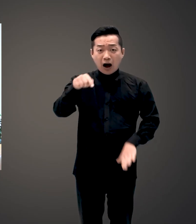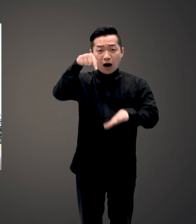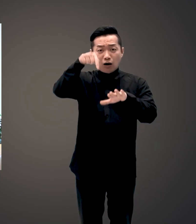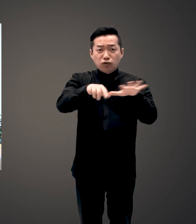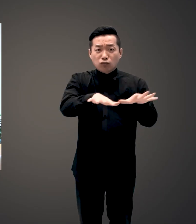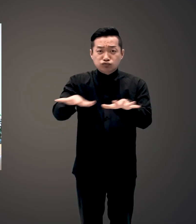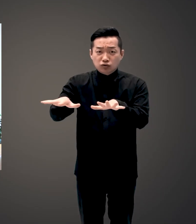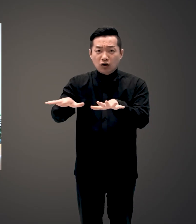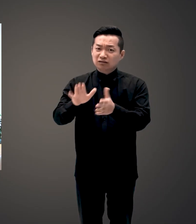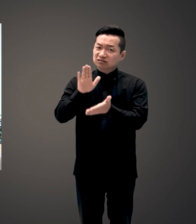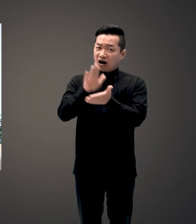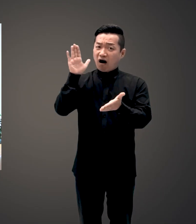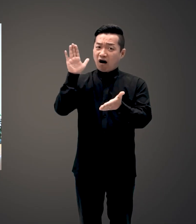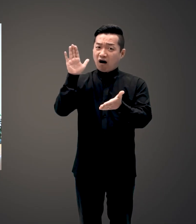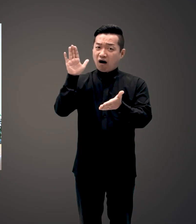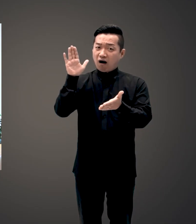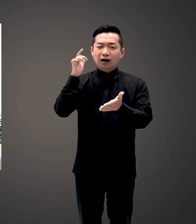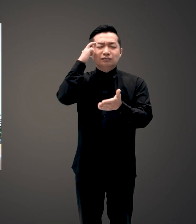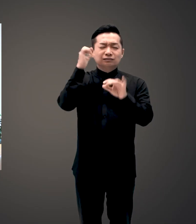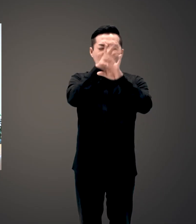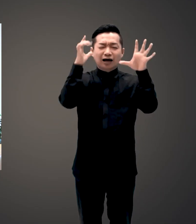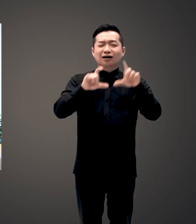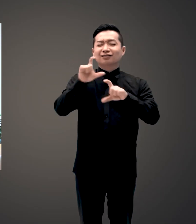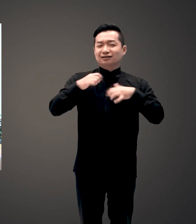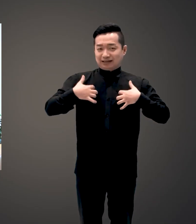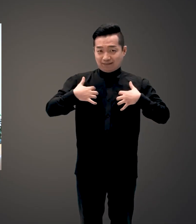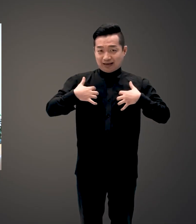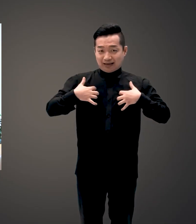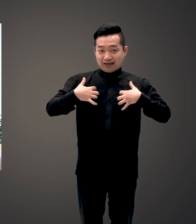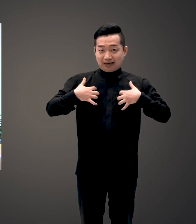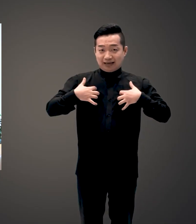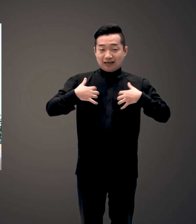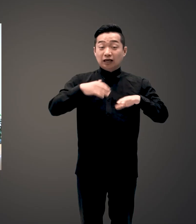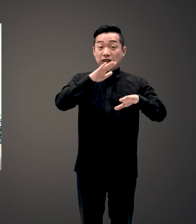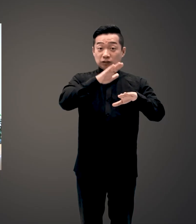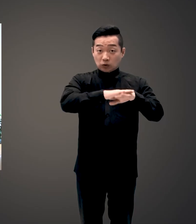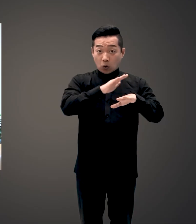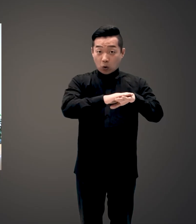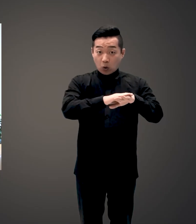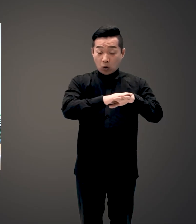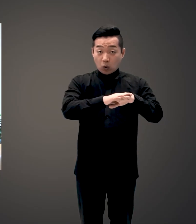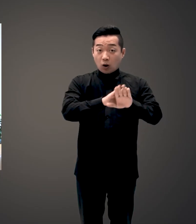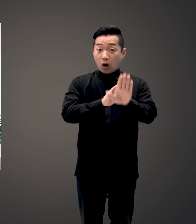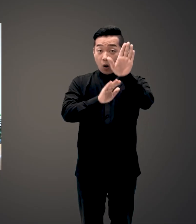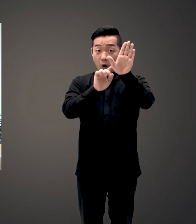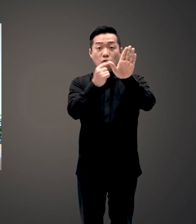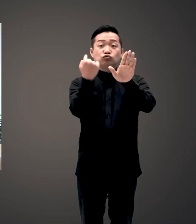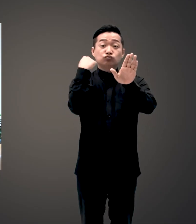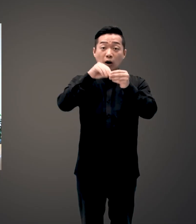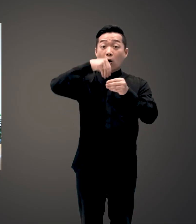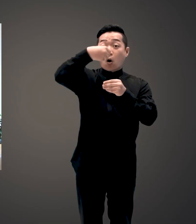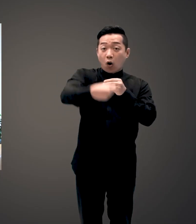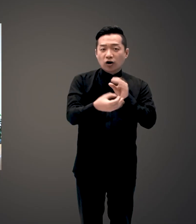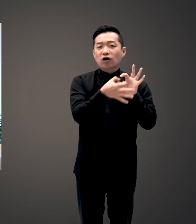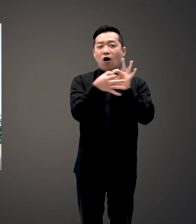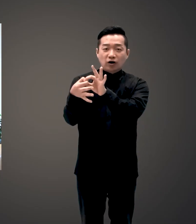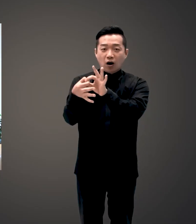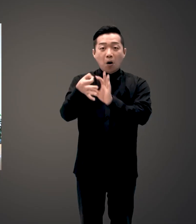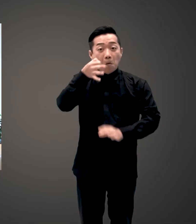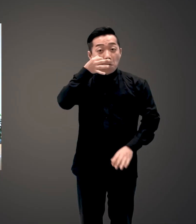유민주, 이나피스케어를 통해서 자신의 그림과 제품을 선보이고 있는 박유나, 그리고 더